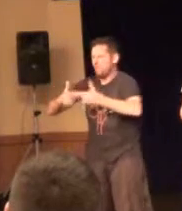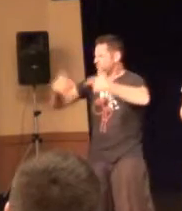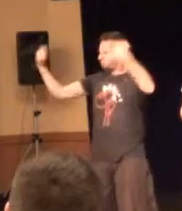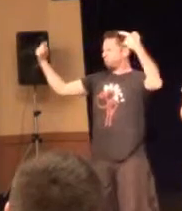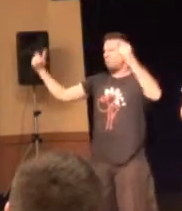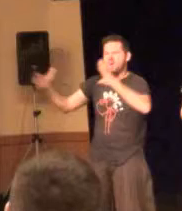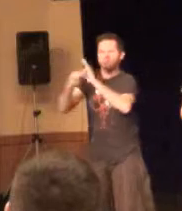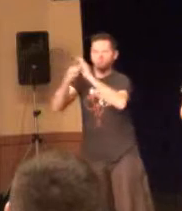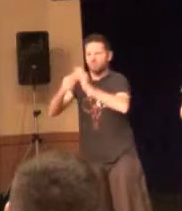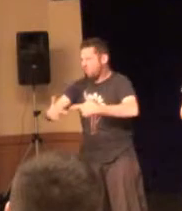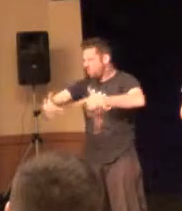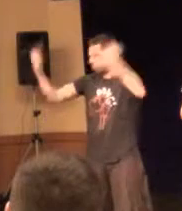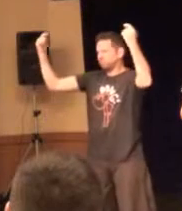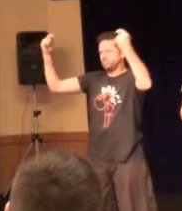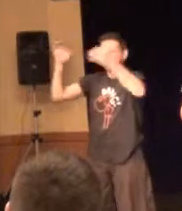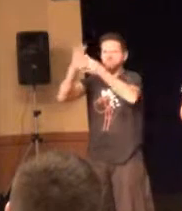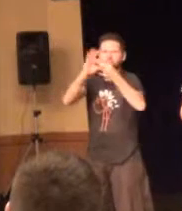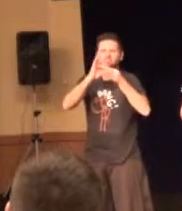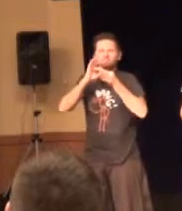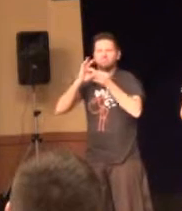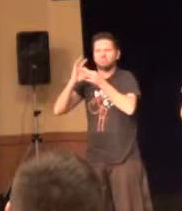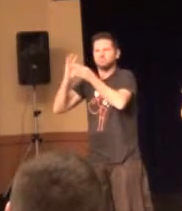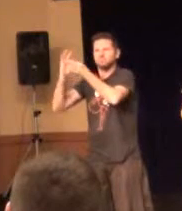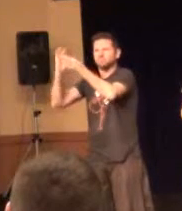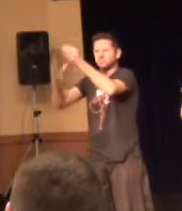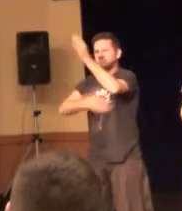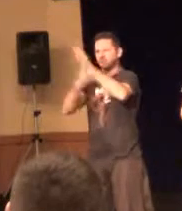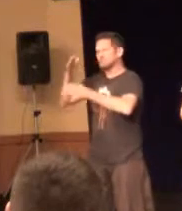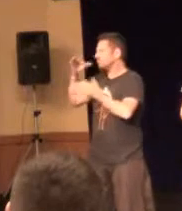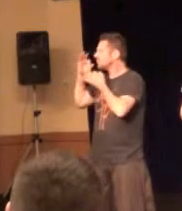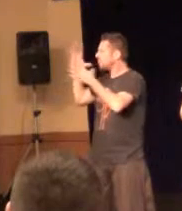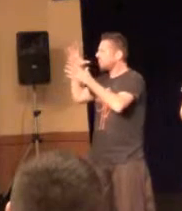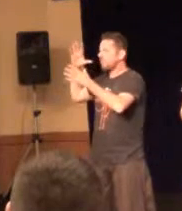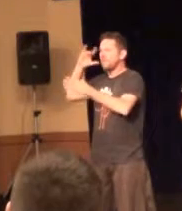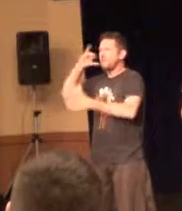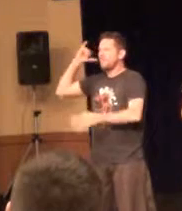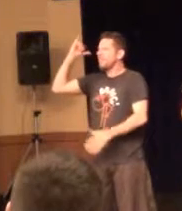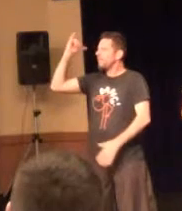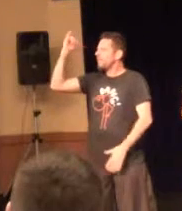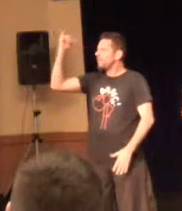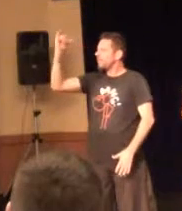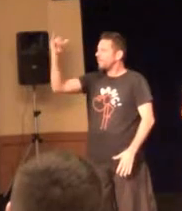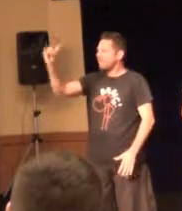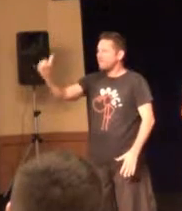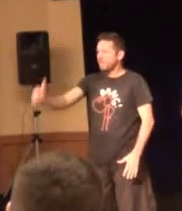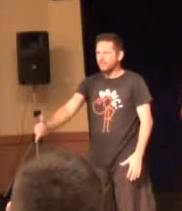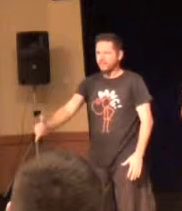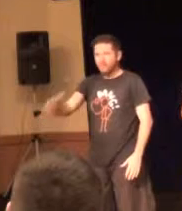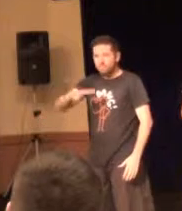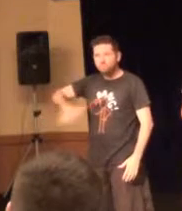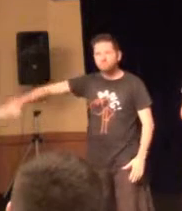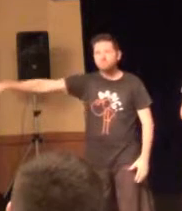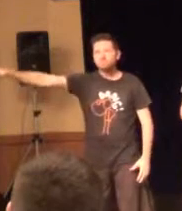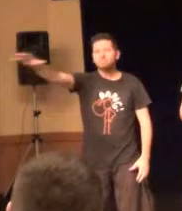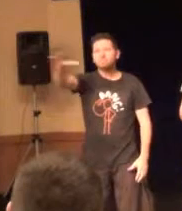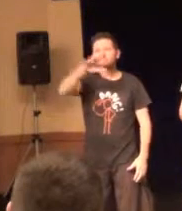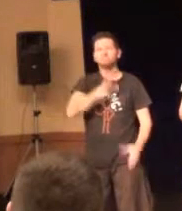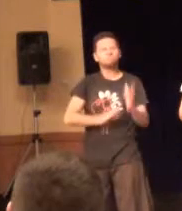mais qui restent liés par le fil du temps. Si nous savions vraiment qui ils ont